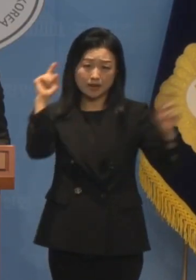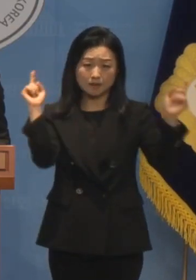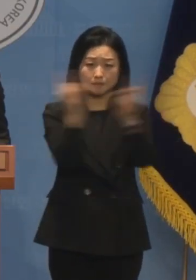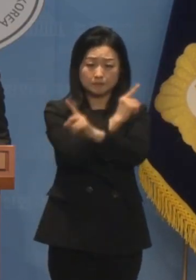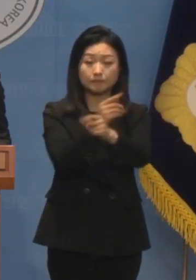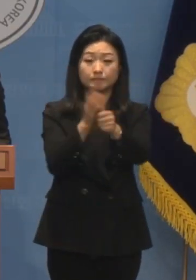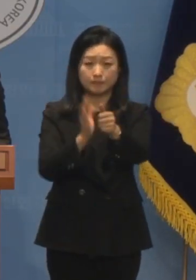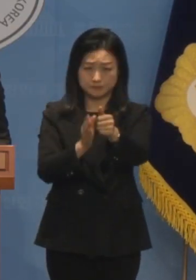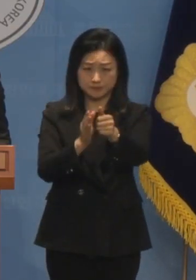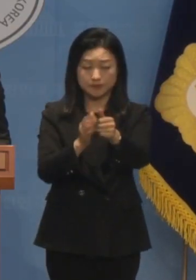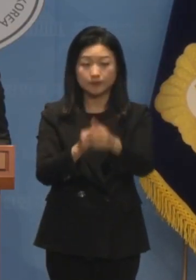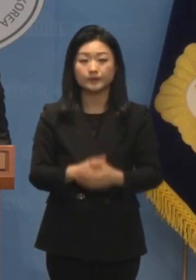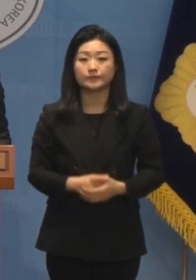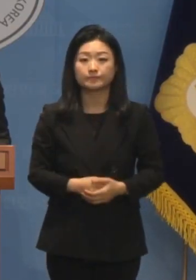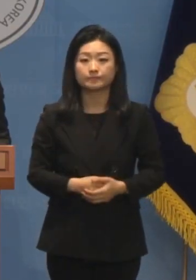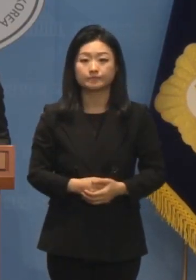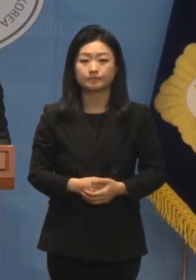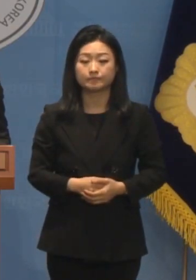전환해야 합니다.